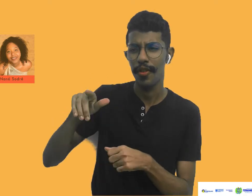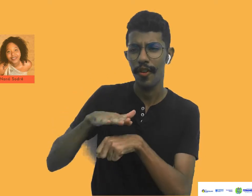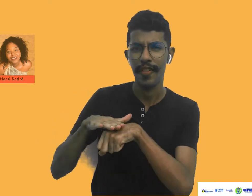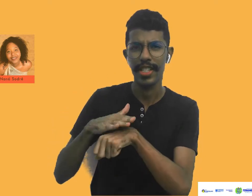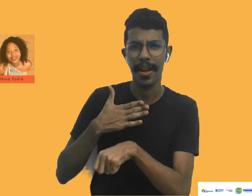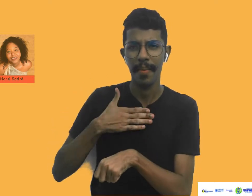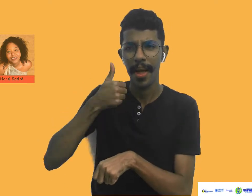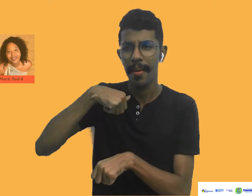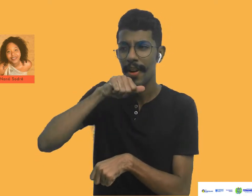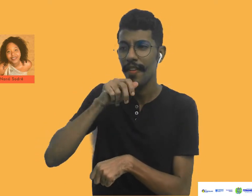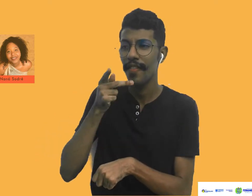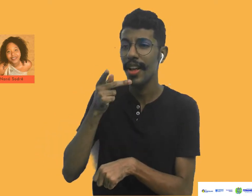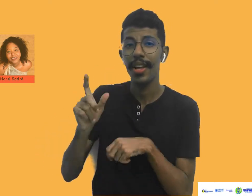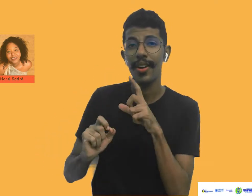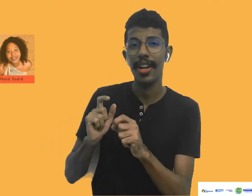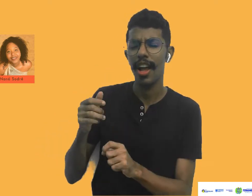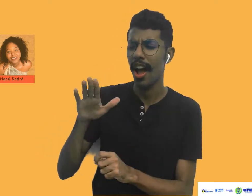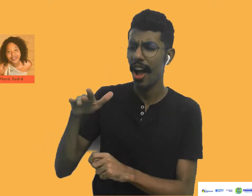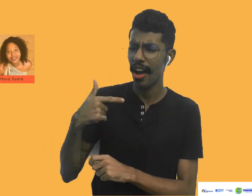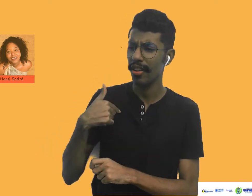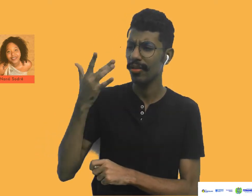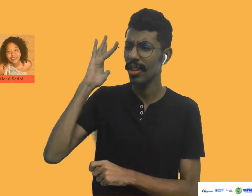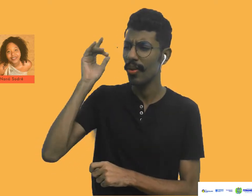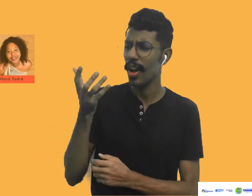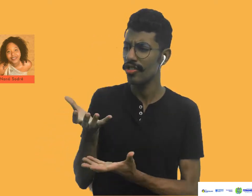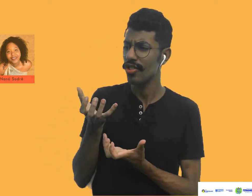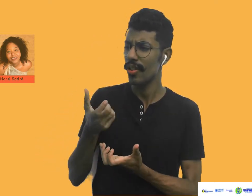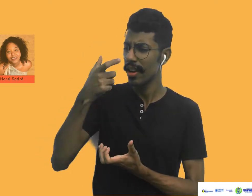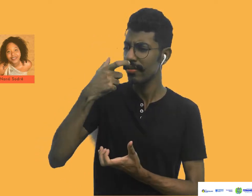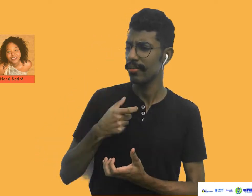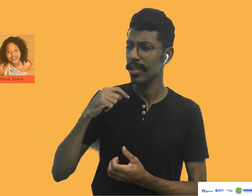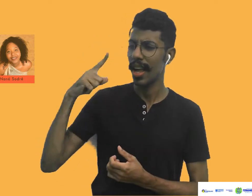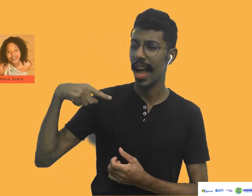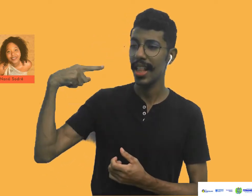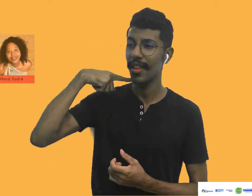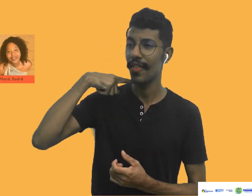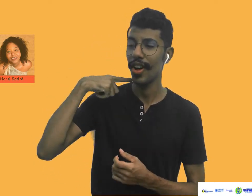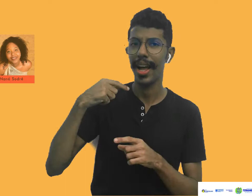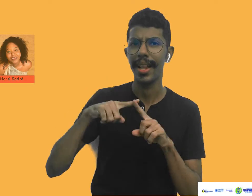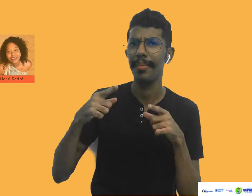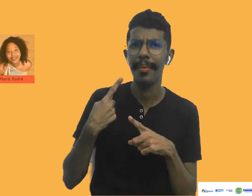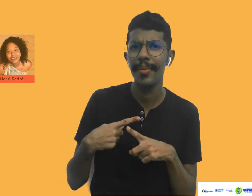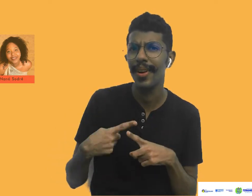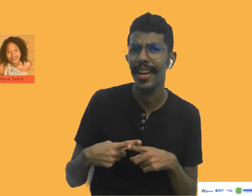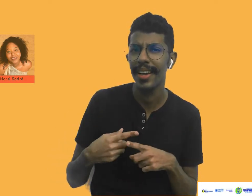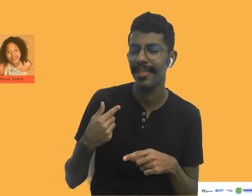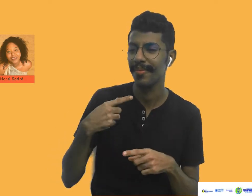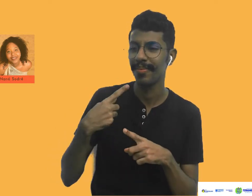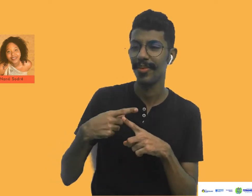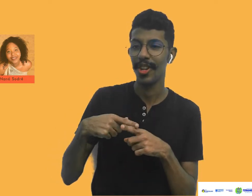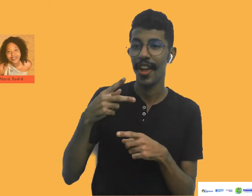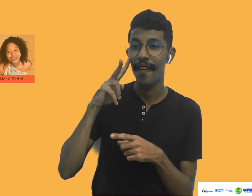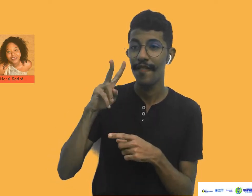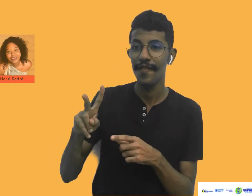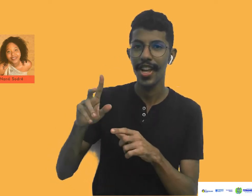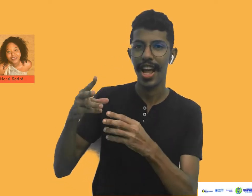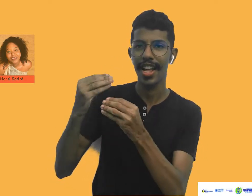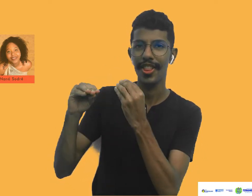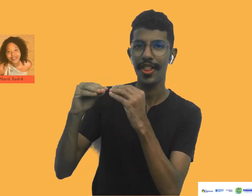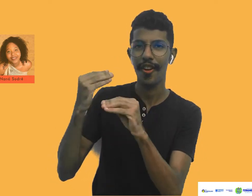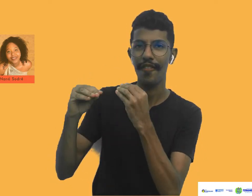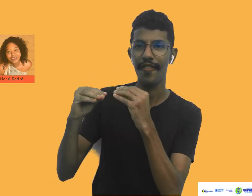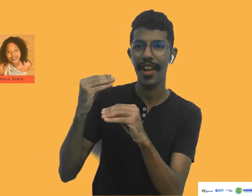acho que eu quero ser advogada. Mas eu dizia isso porque eu via nas novelas aquelas cenas de audiência e eu